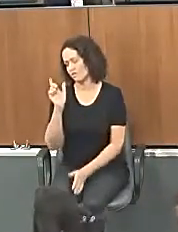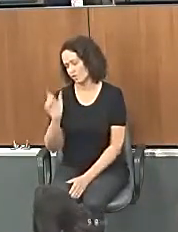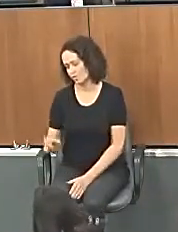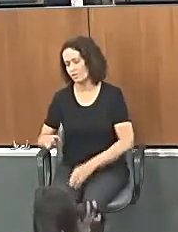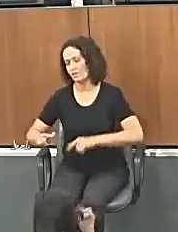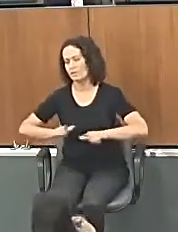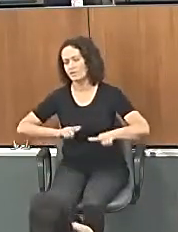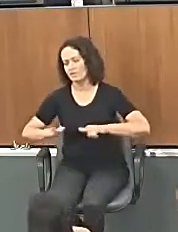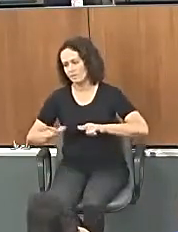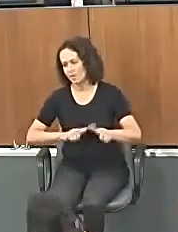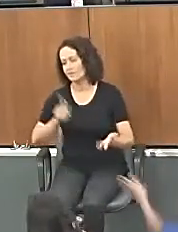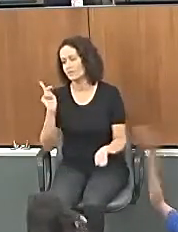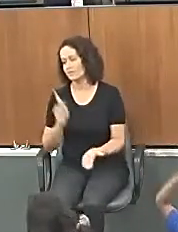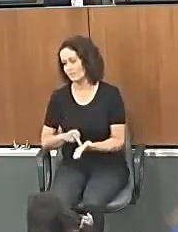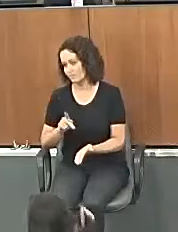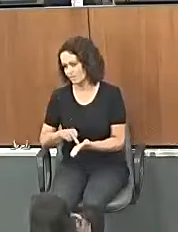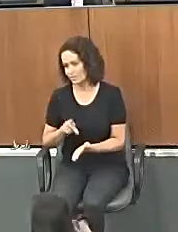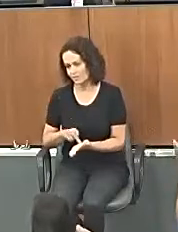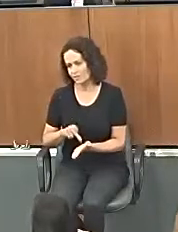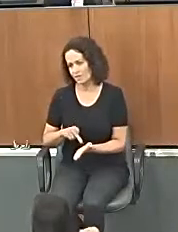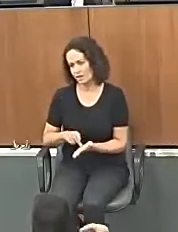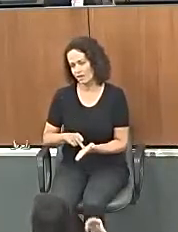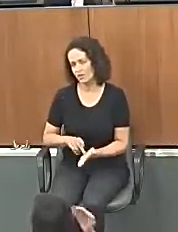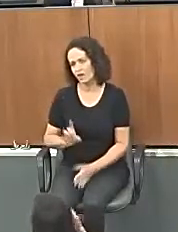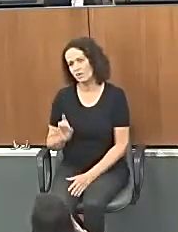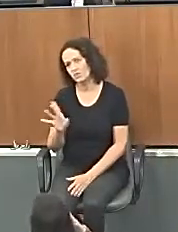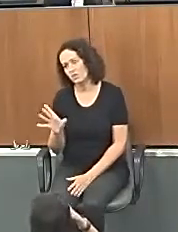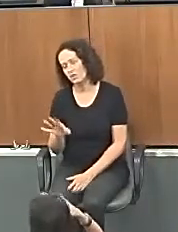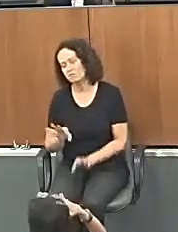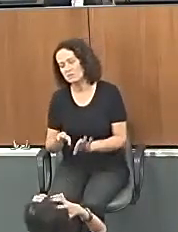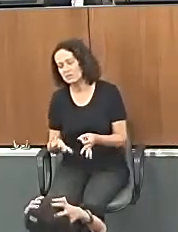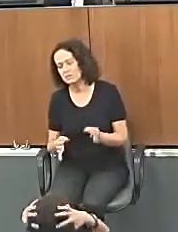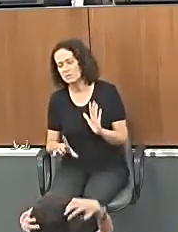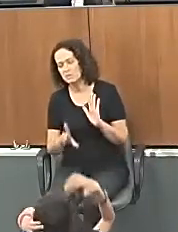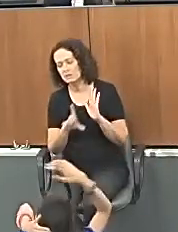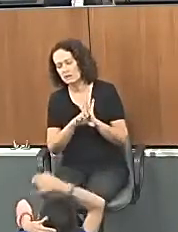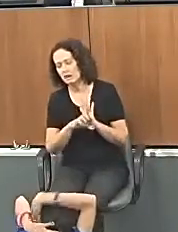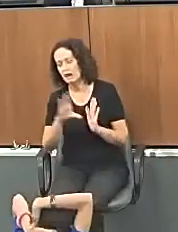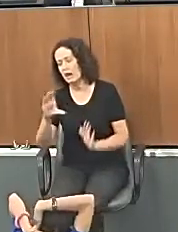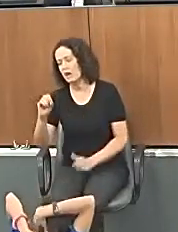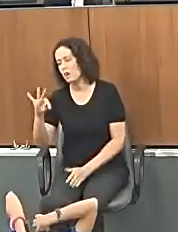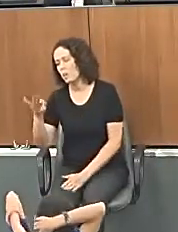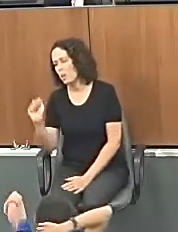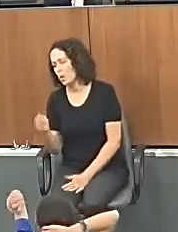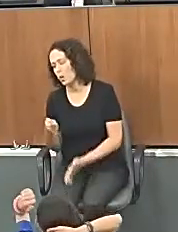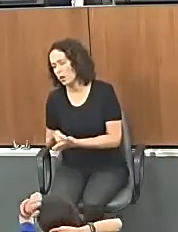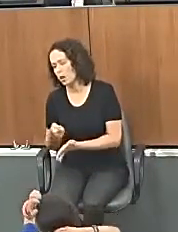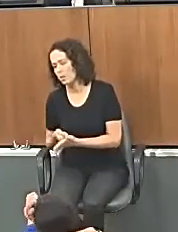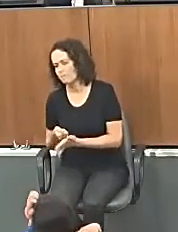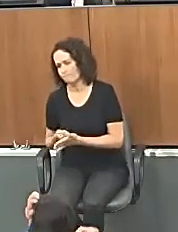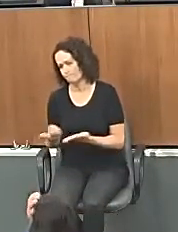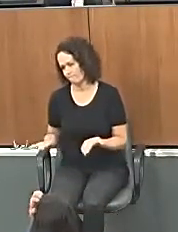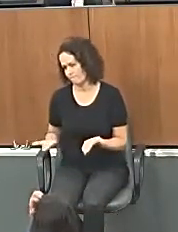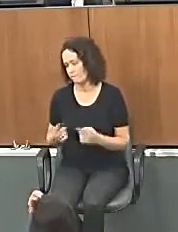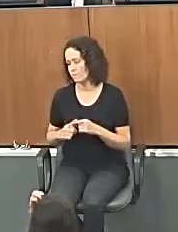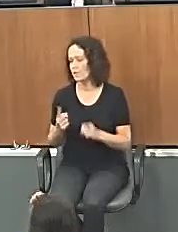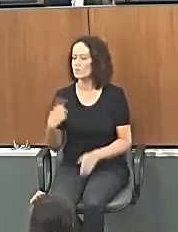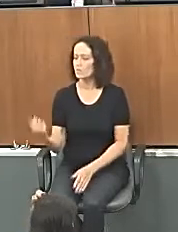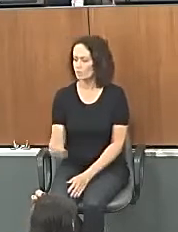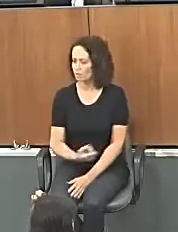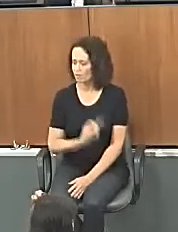fato não era ela cumpra uma uma simples lei e fica considerado como cota nós sabemos por exemplo de casos práticos